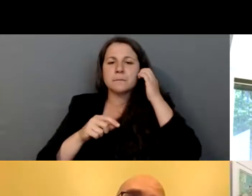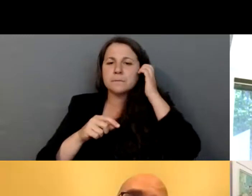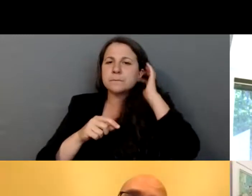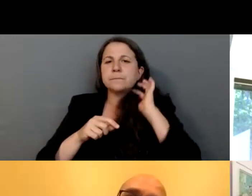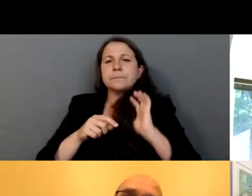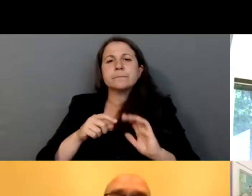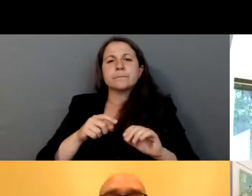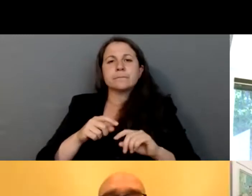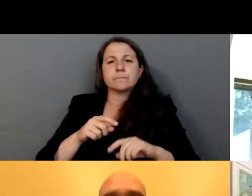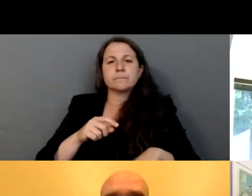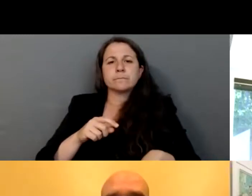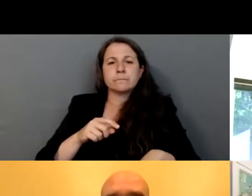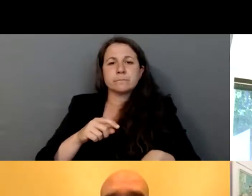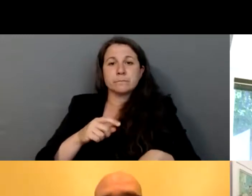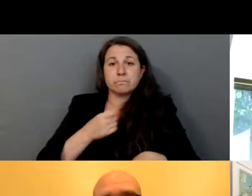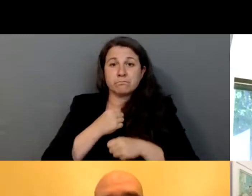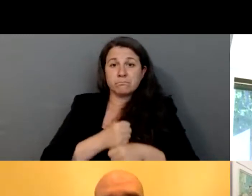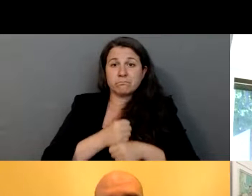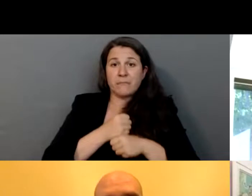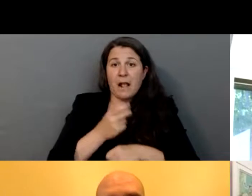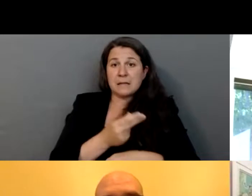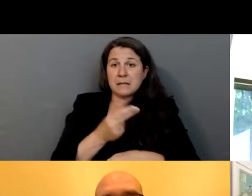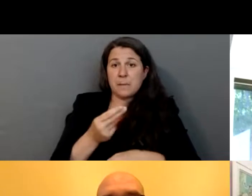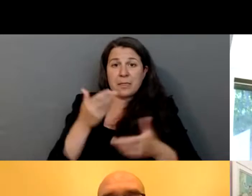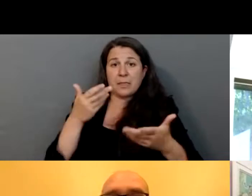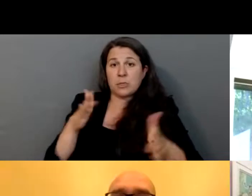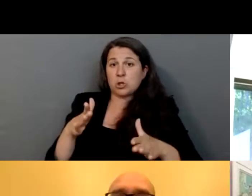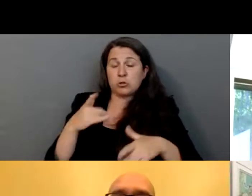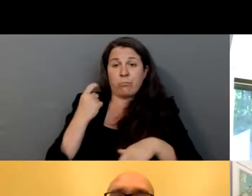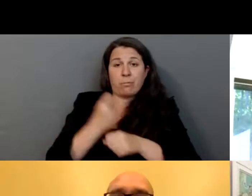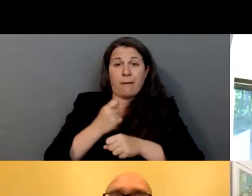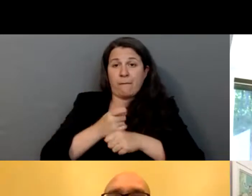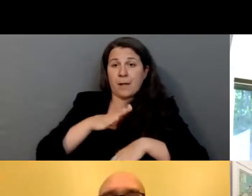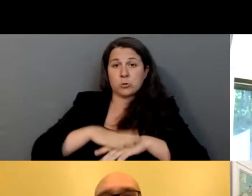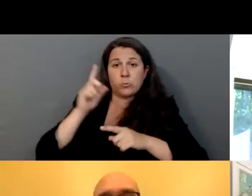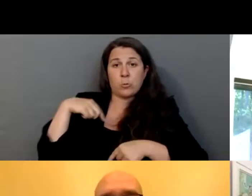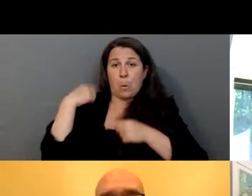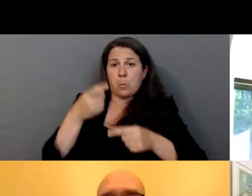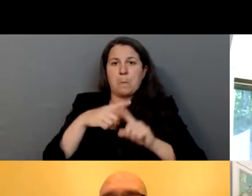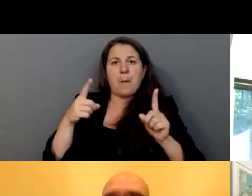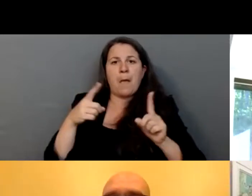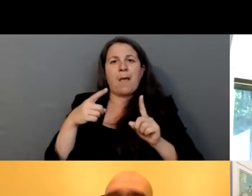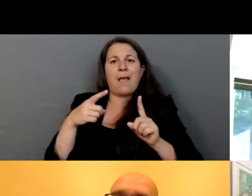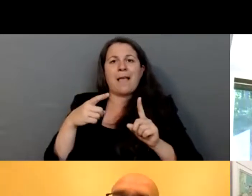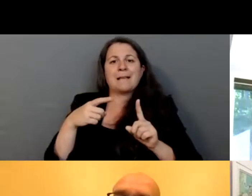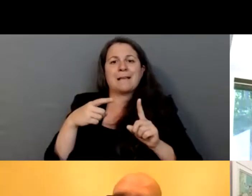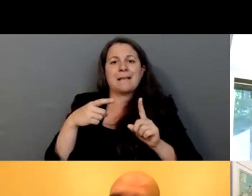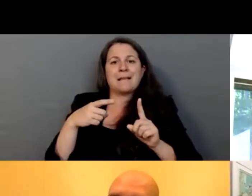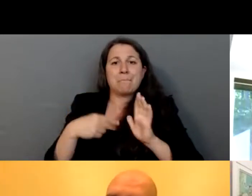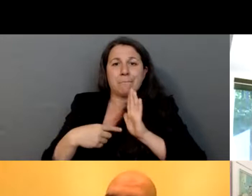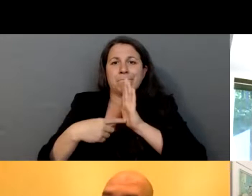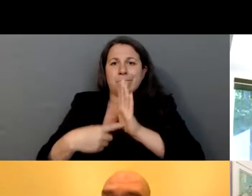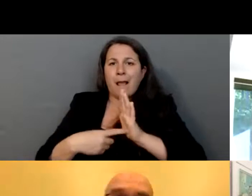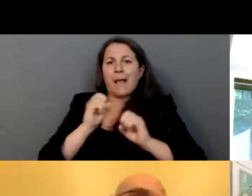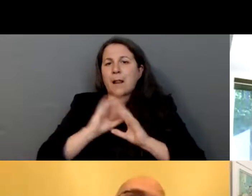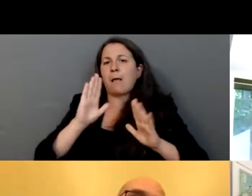les activistes handicapés travaillent déjà sur les questions d'enjeux climatiques, mais ils ne le disent pas nécessairement. Et donc, notamment, je